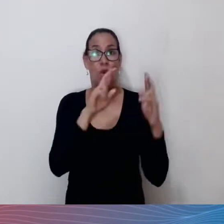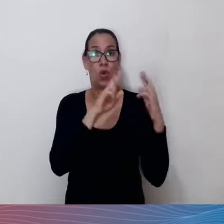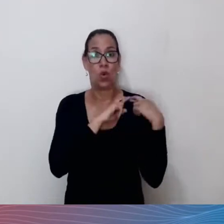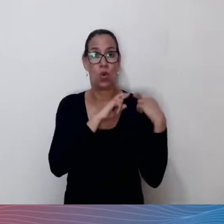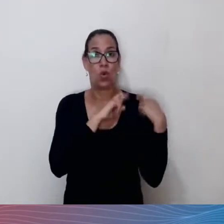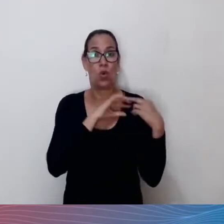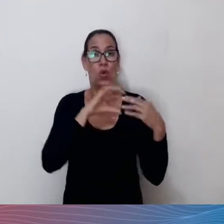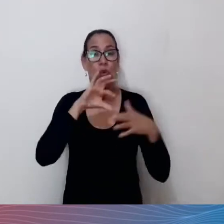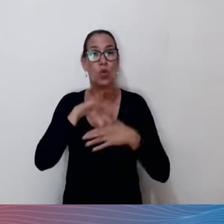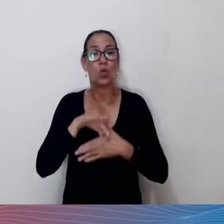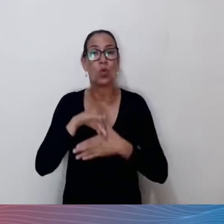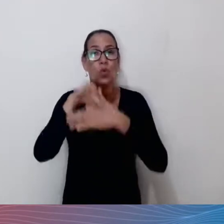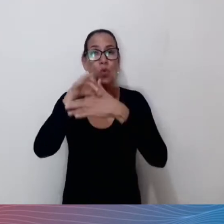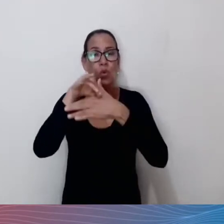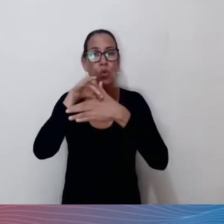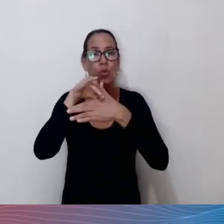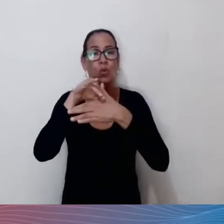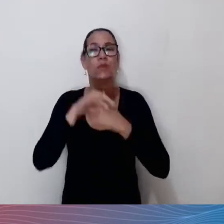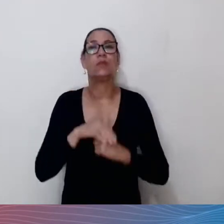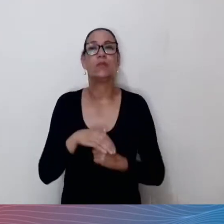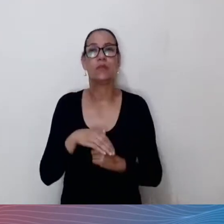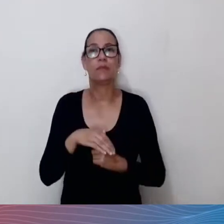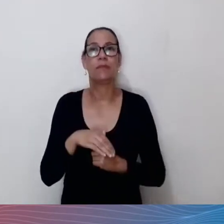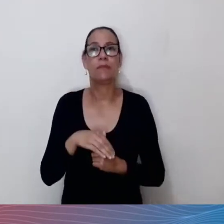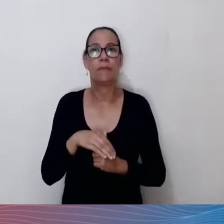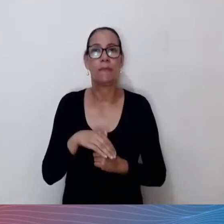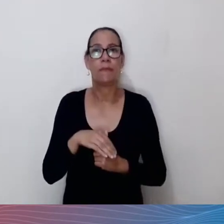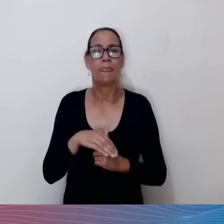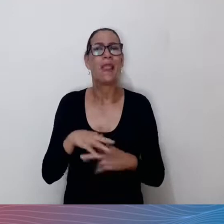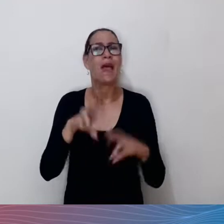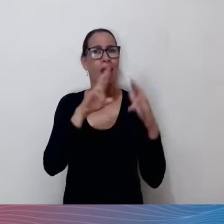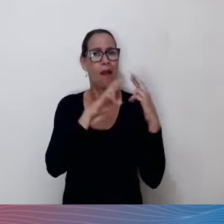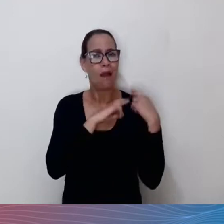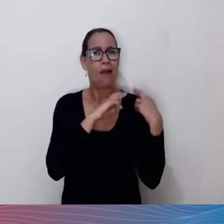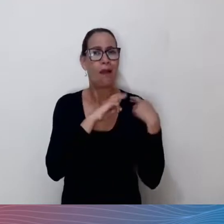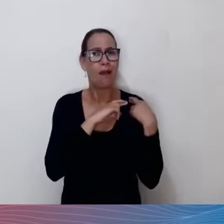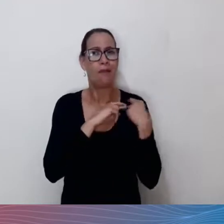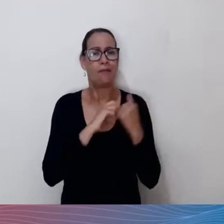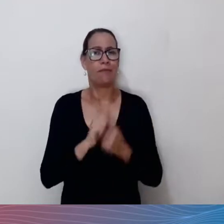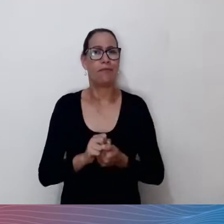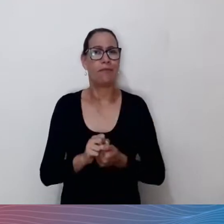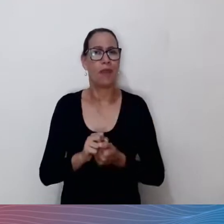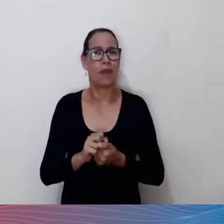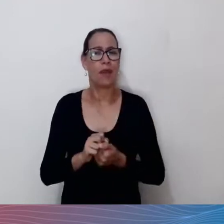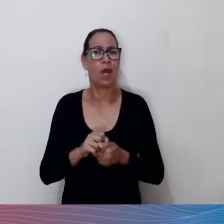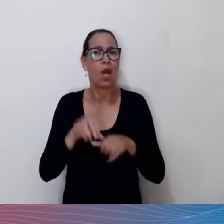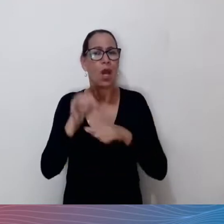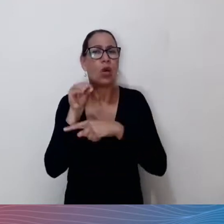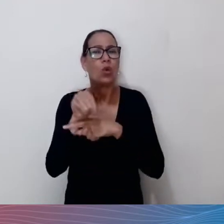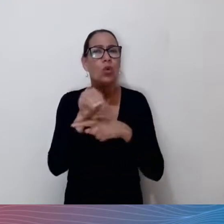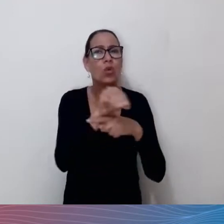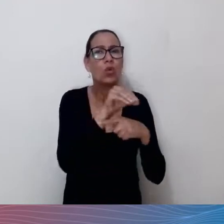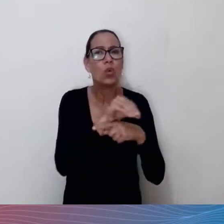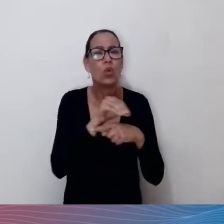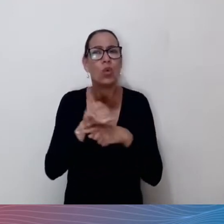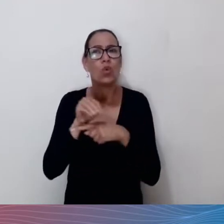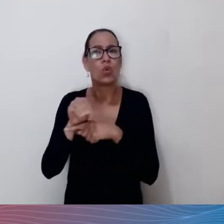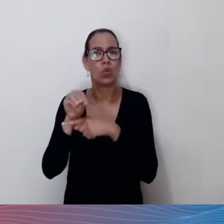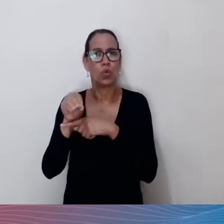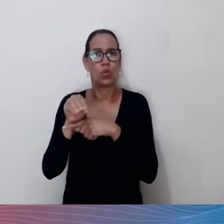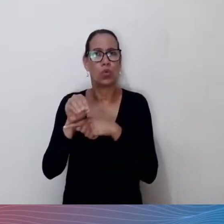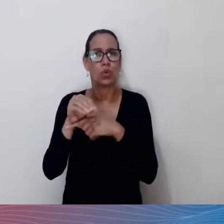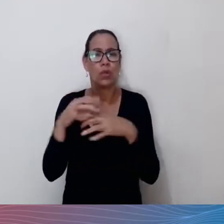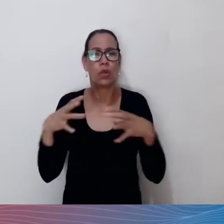das igrejas, têm essa grande responsabilidade que é pastorear o rebanho de Deus. Mas não